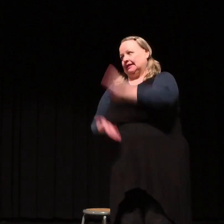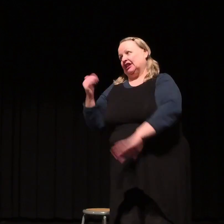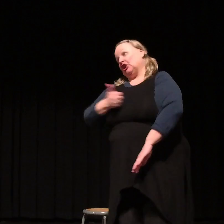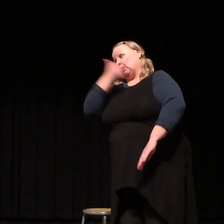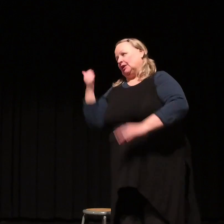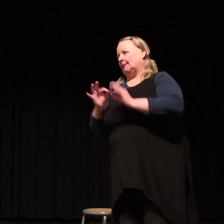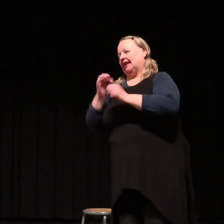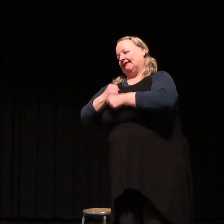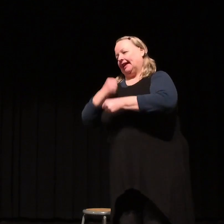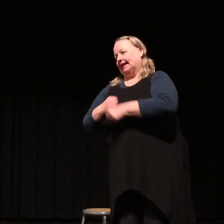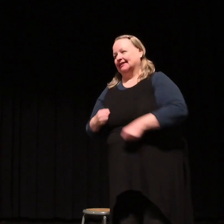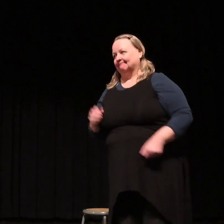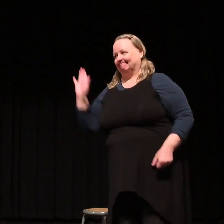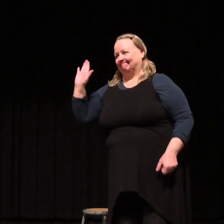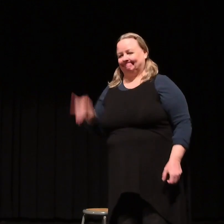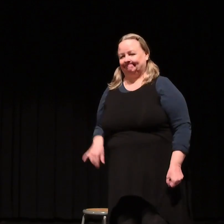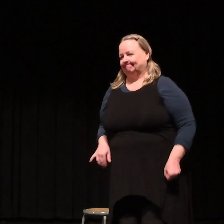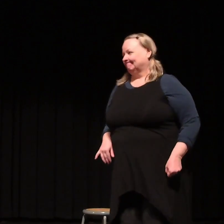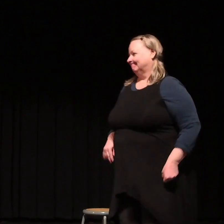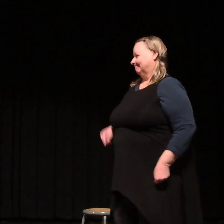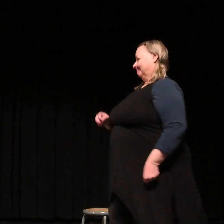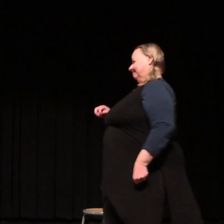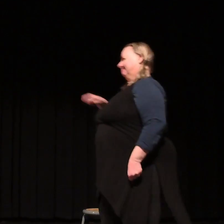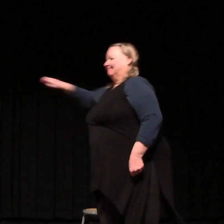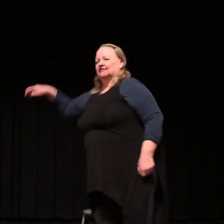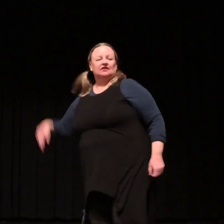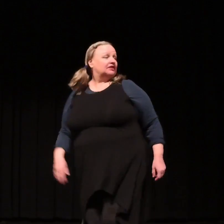OK, ben, j'ai terminé mon contrat, j'ai un autre contrat, OK,